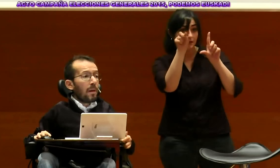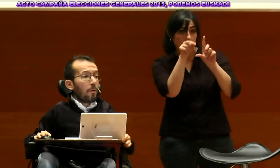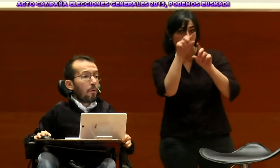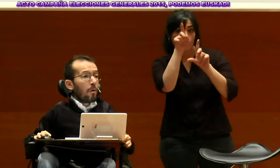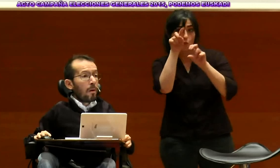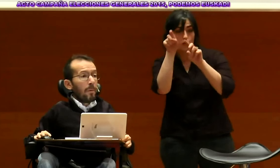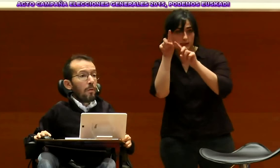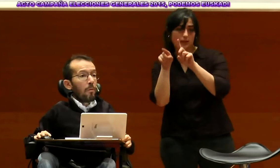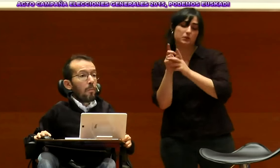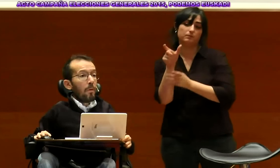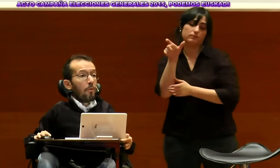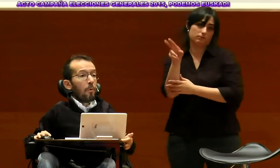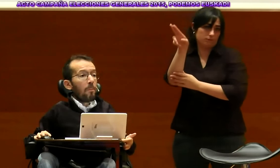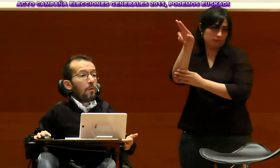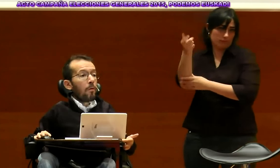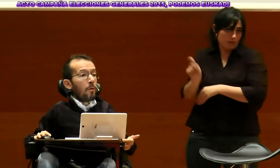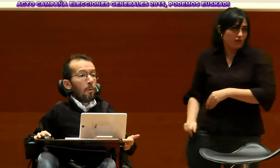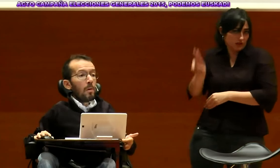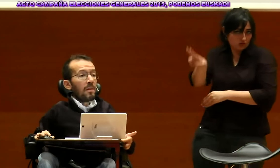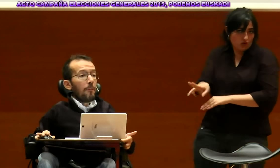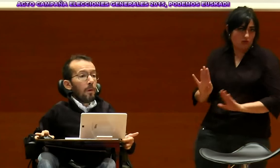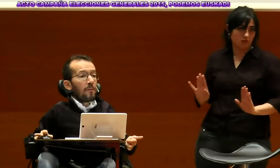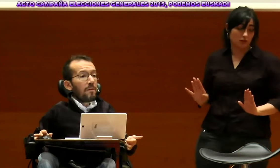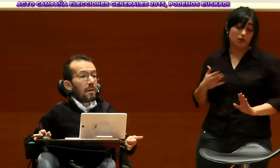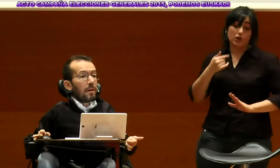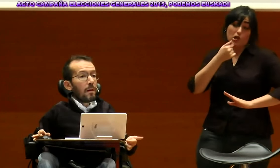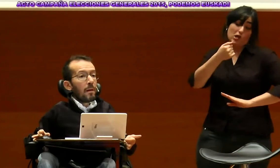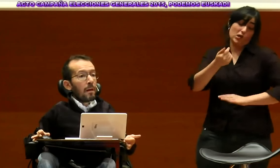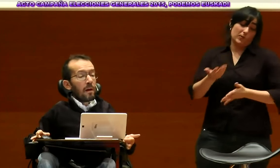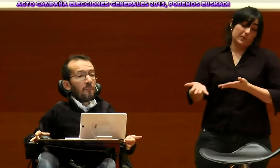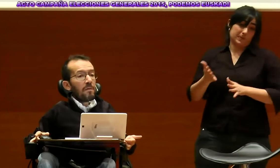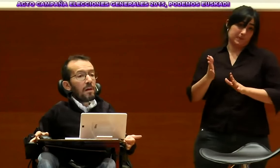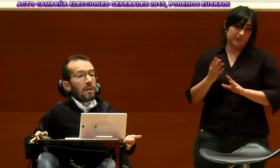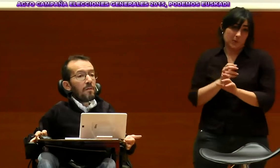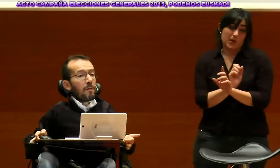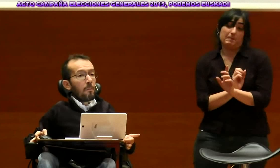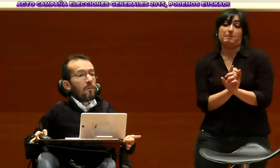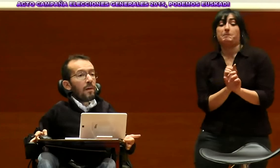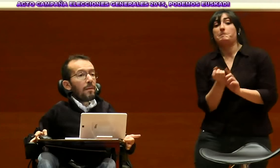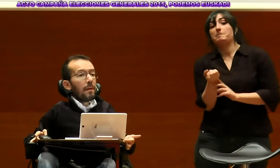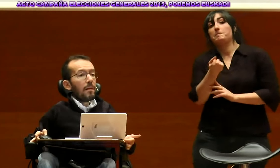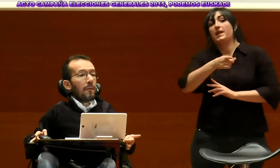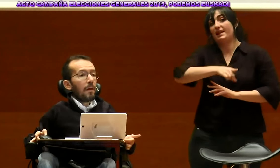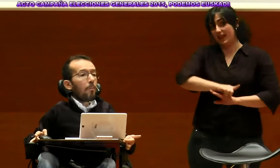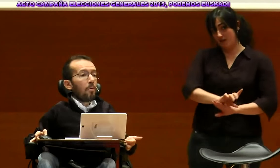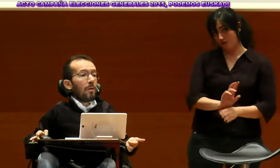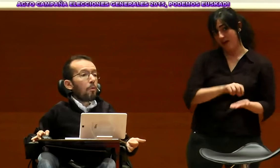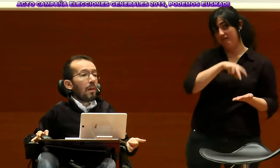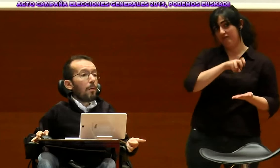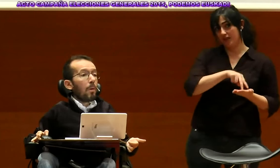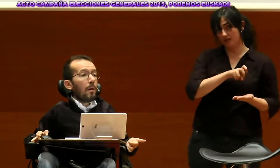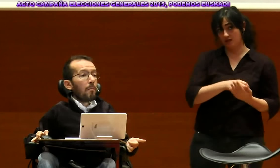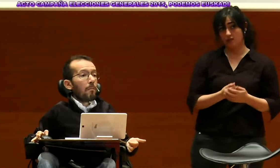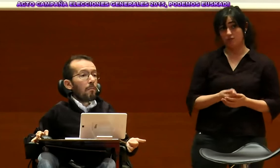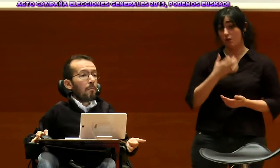profesional, pero yo lo explico con una metáfora física. En física es muy fácil entender el comportamiento